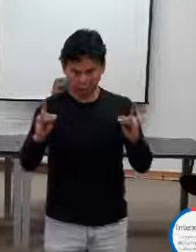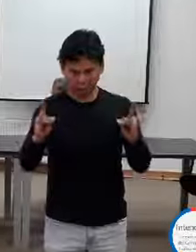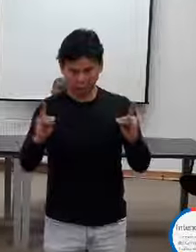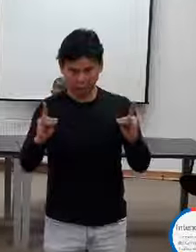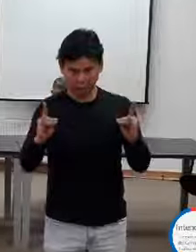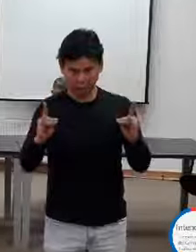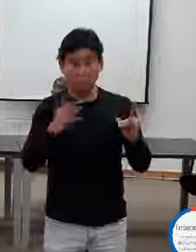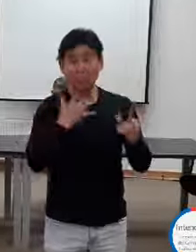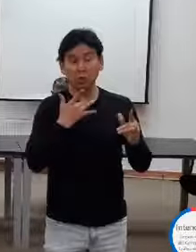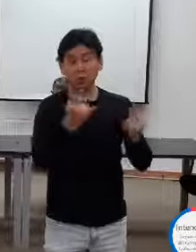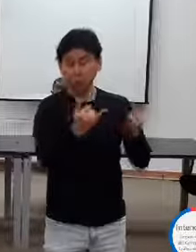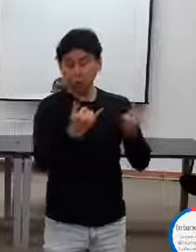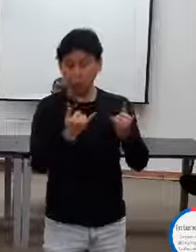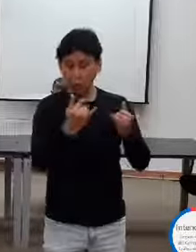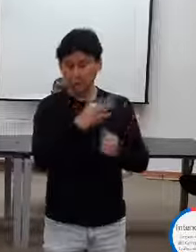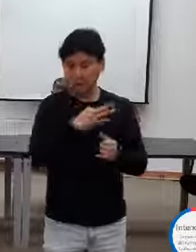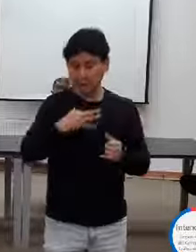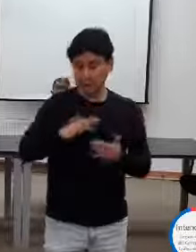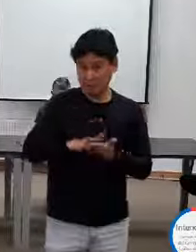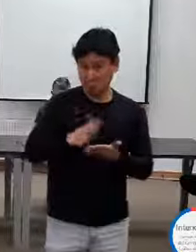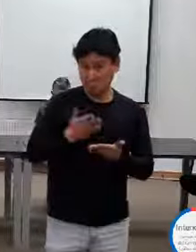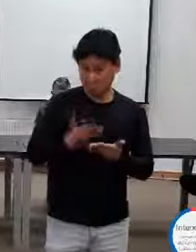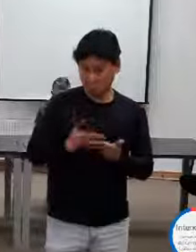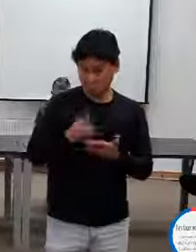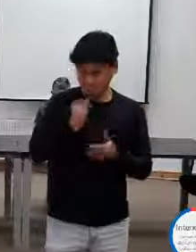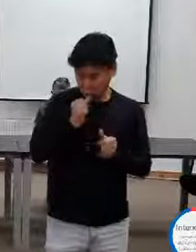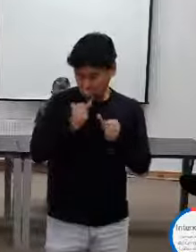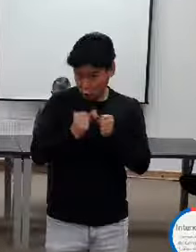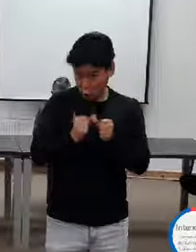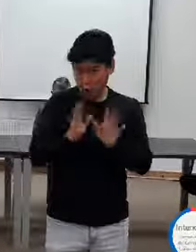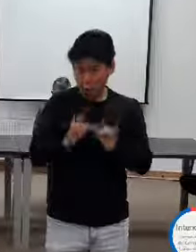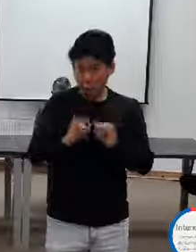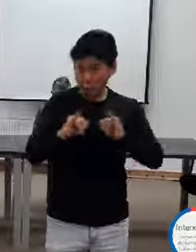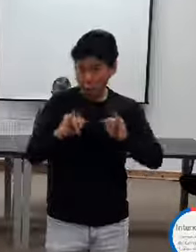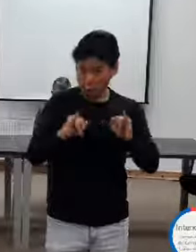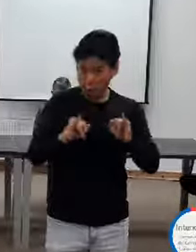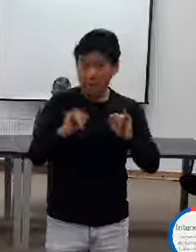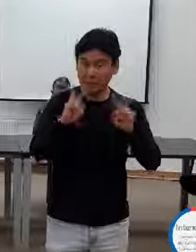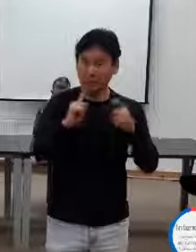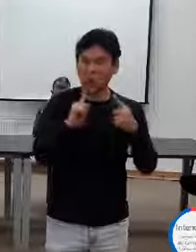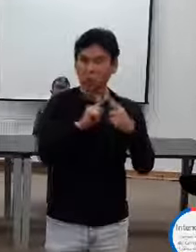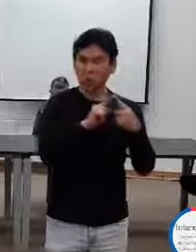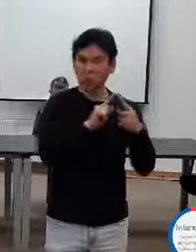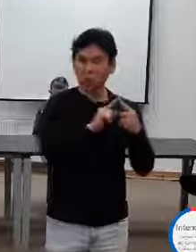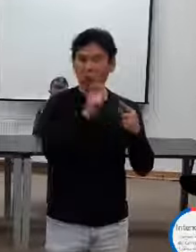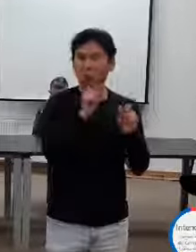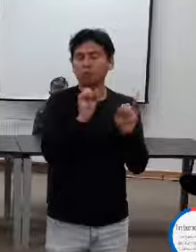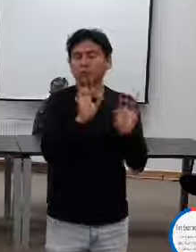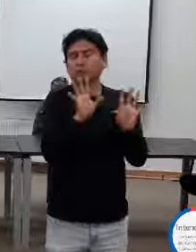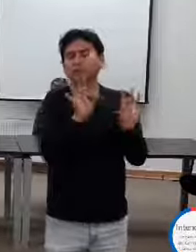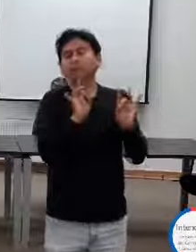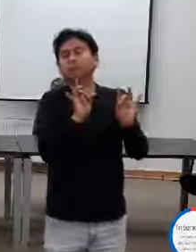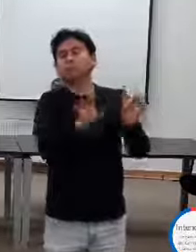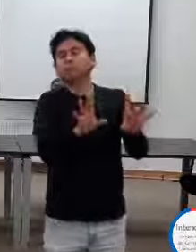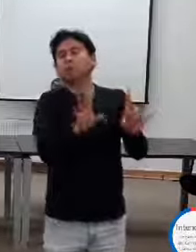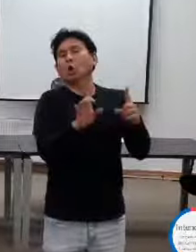Porque de acuerdo a información que entregará la Seremia de Salud, en unos segundos más, él estuvo en contacto con un potencial